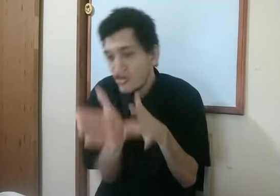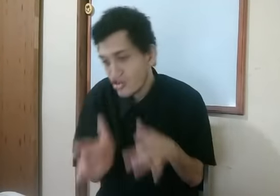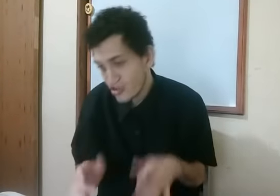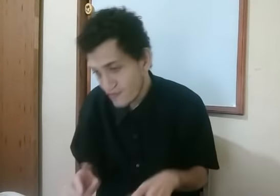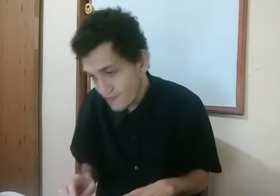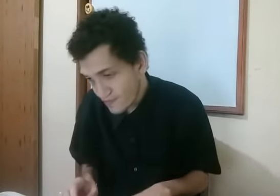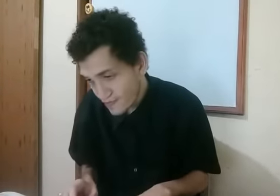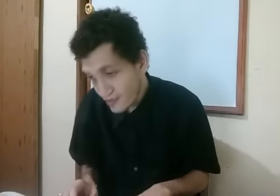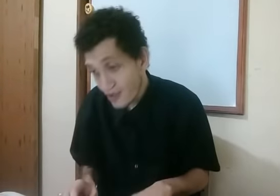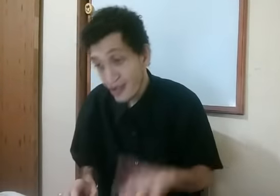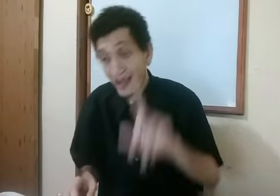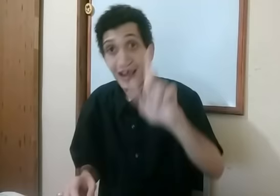Ingi.